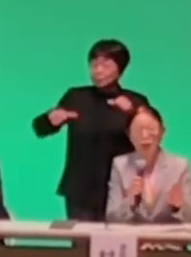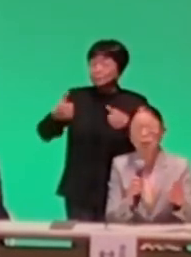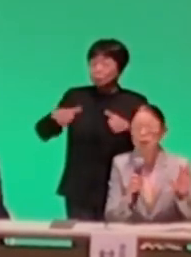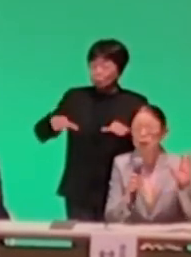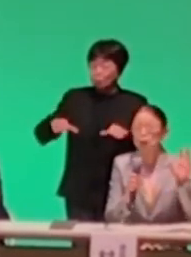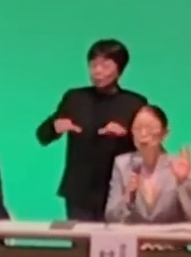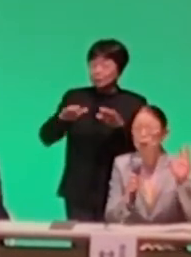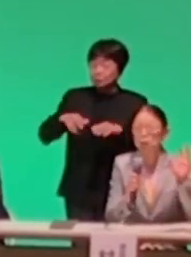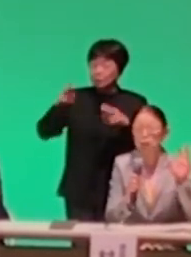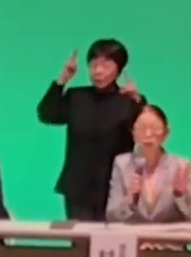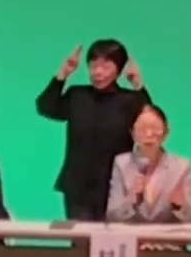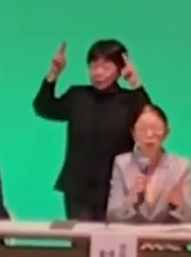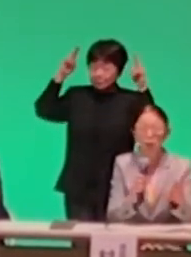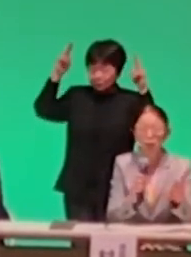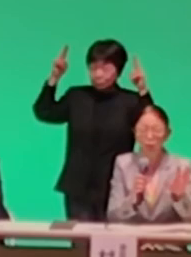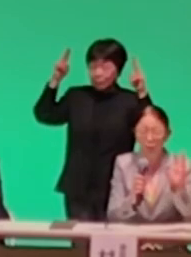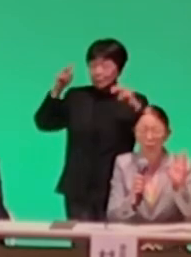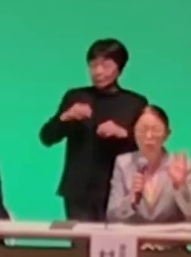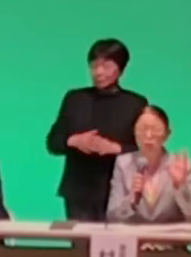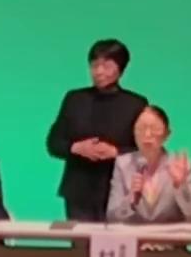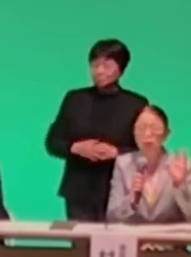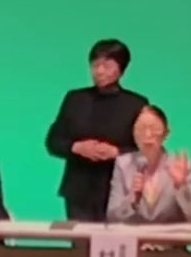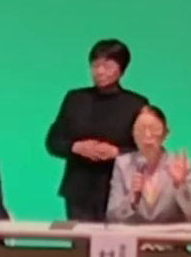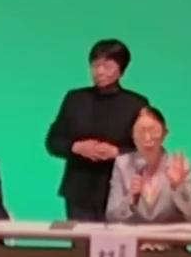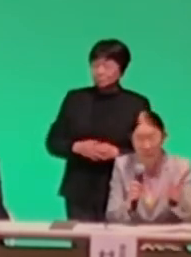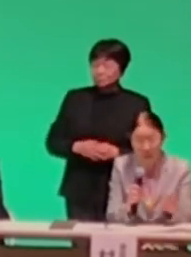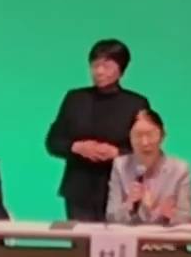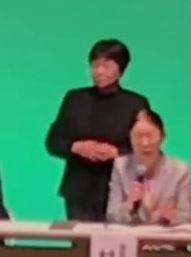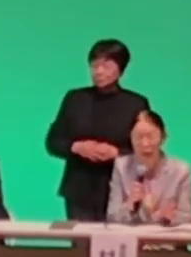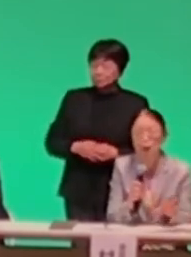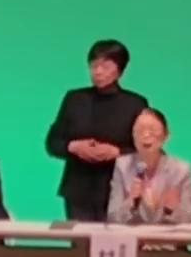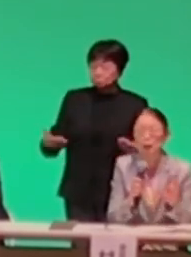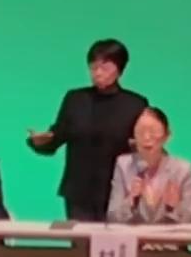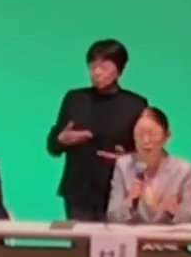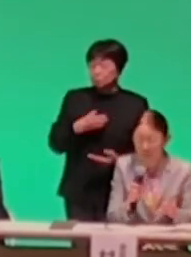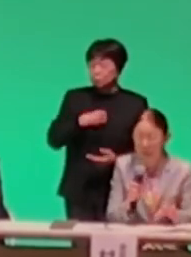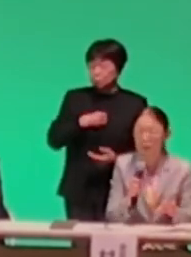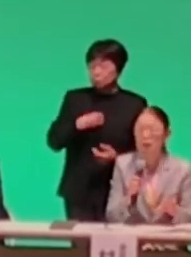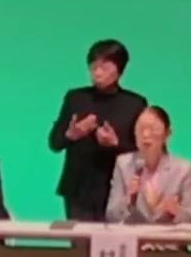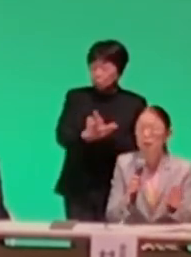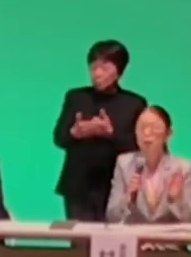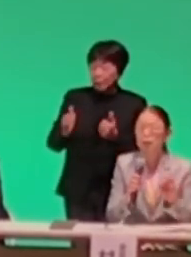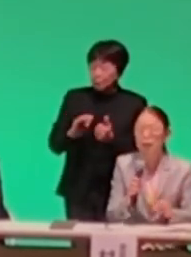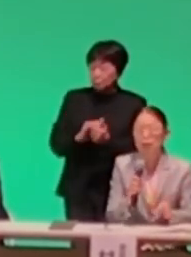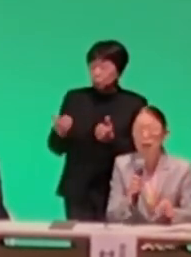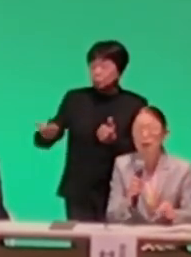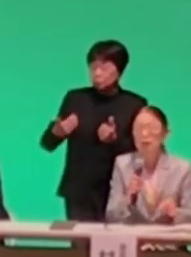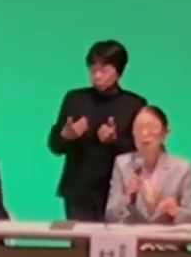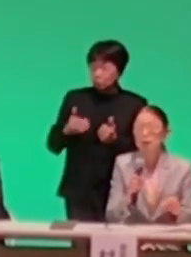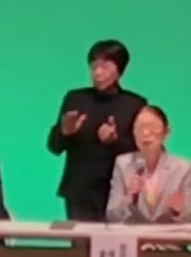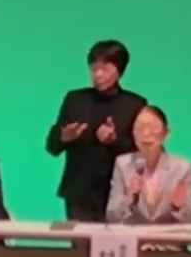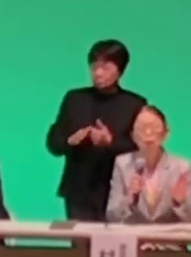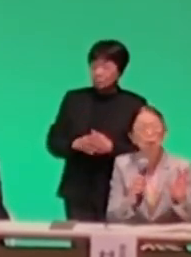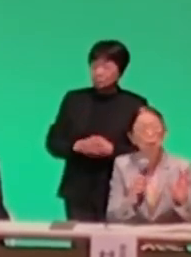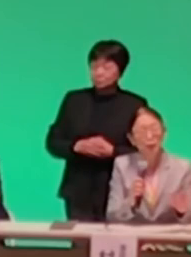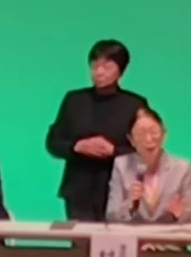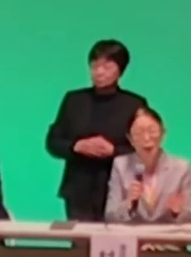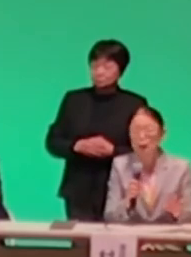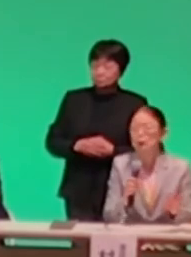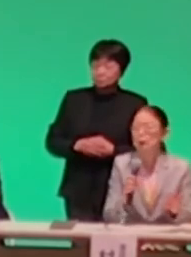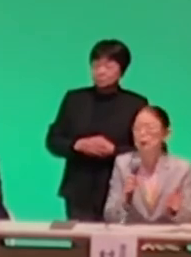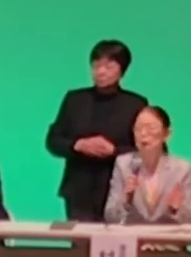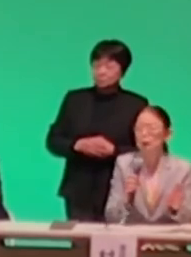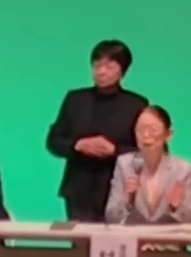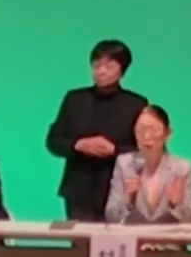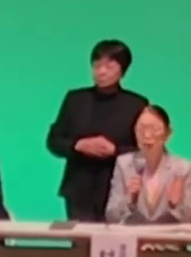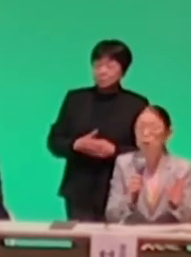今企業はちゃんと自分の従業ところの従業員を守らなきゃいけないんですよね。で今回はそれがまあ守れて